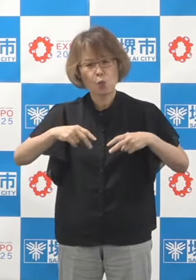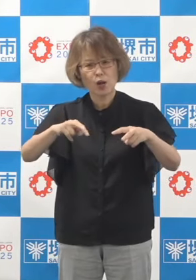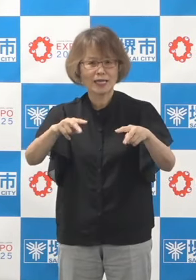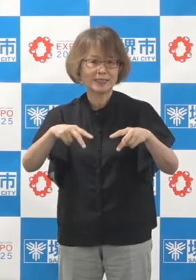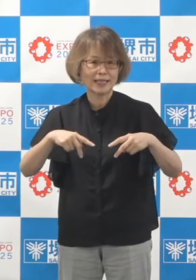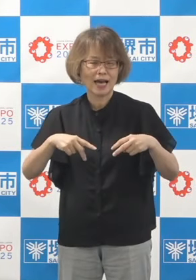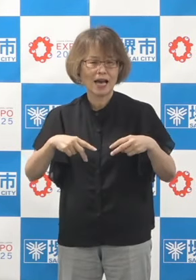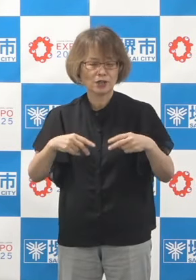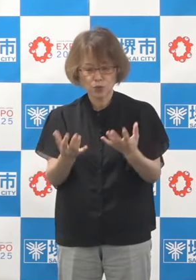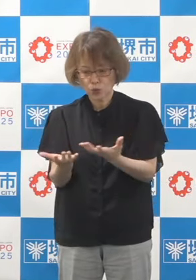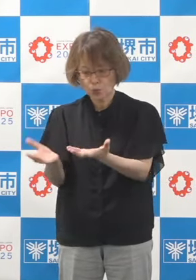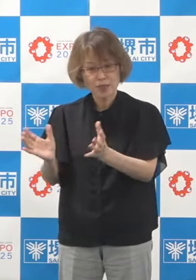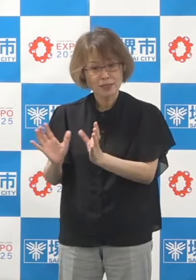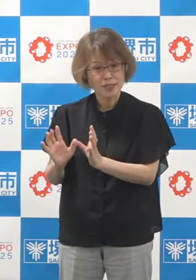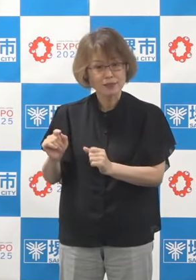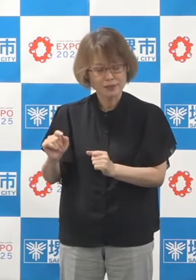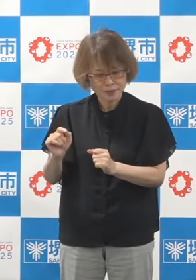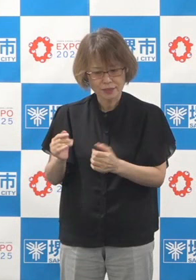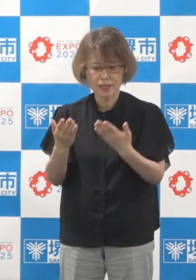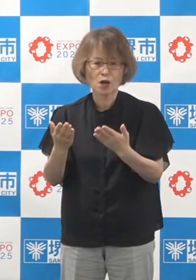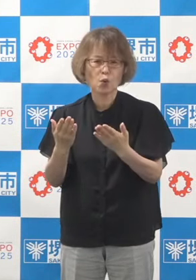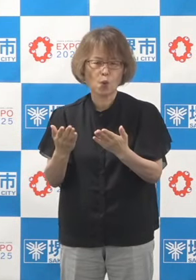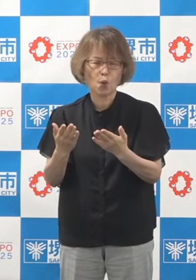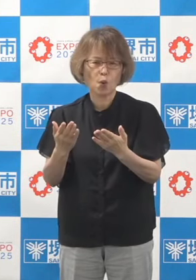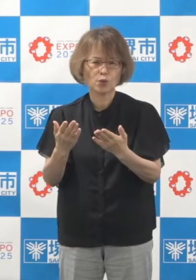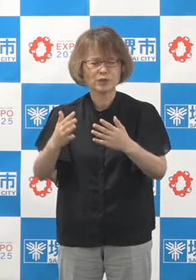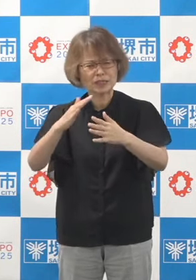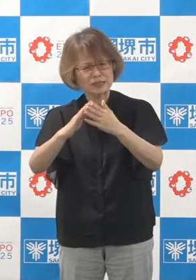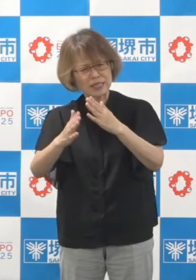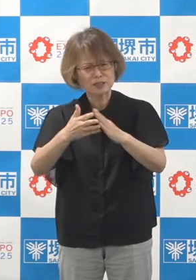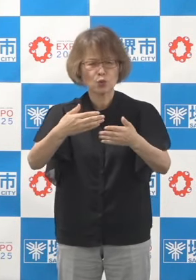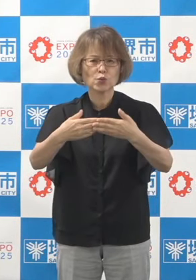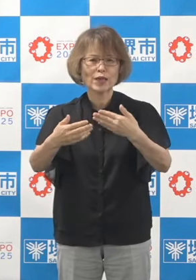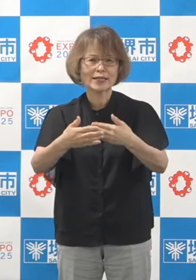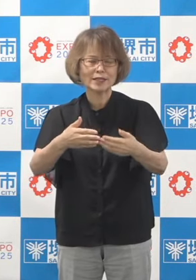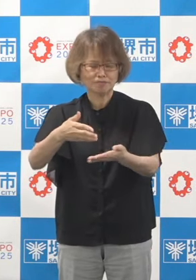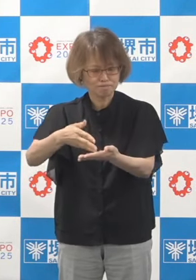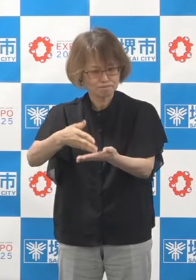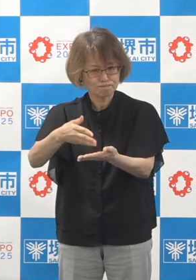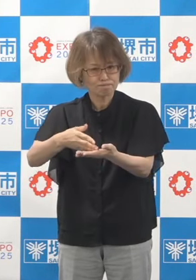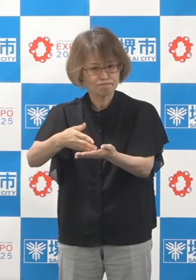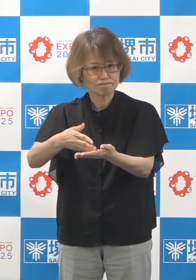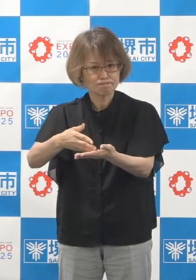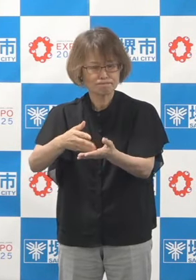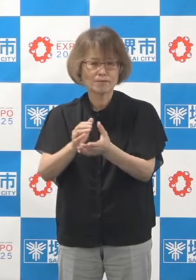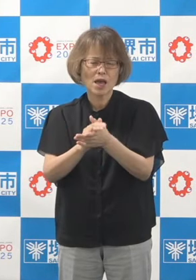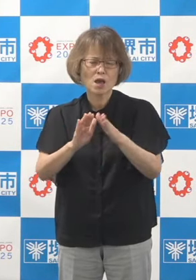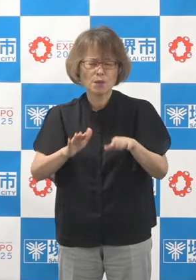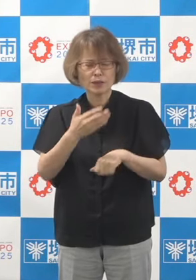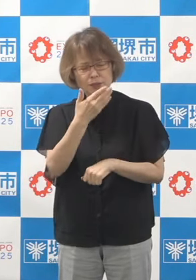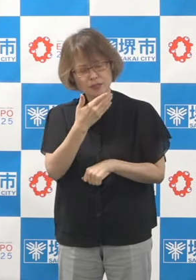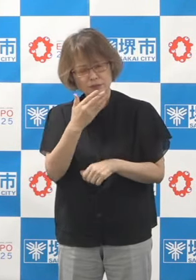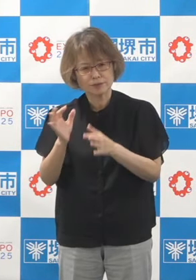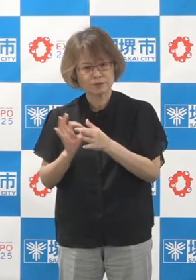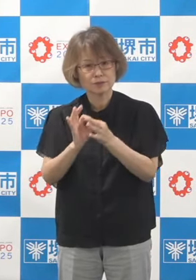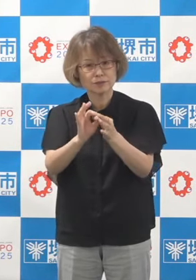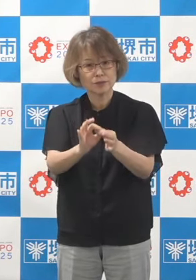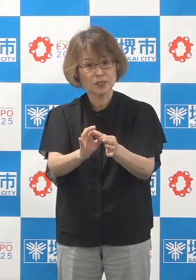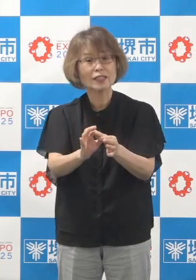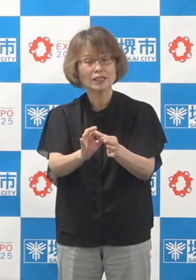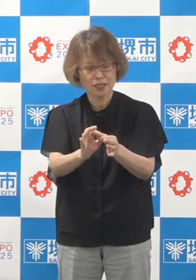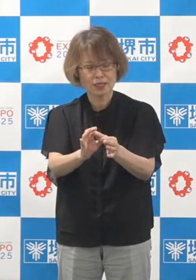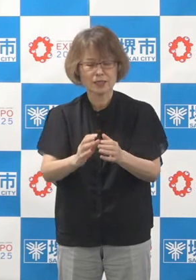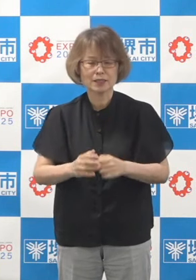に学校等で堺大空襲の体験談を語っていただきまして、平和の大切さを伝えてもらっています